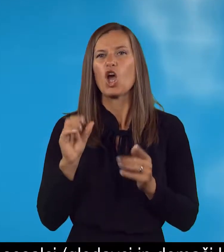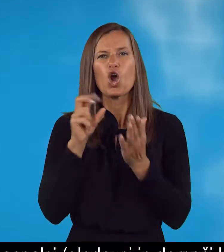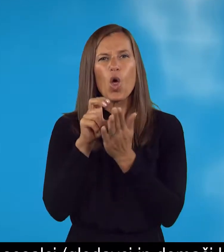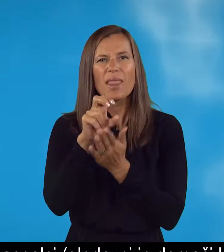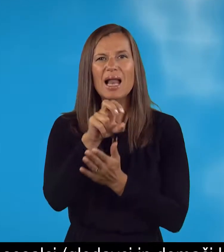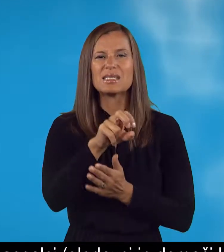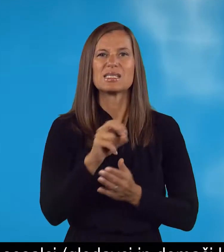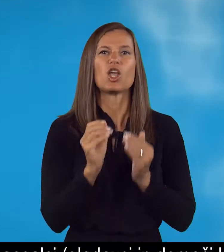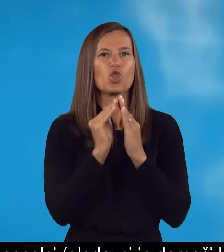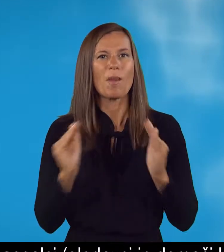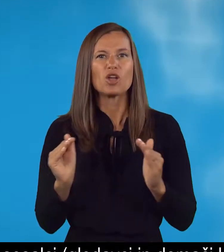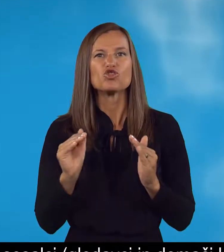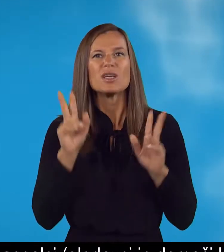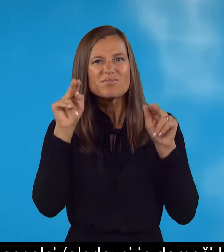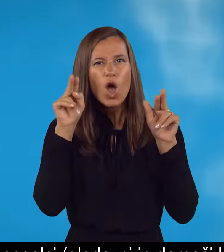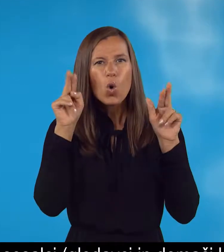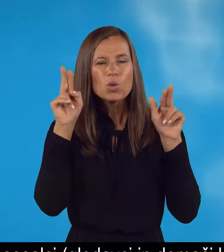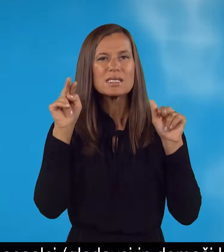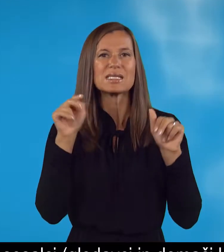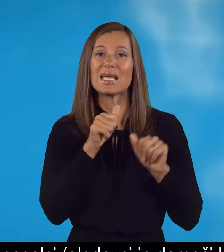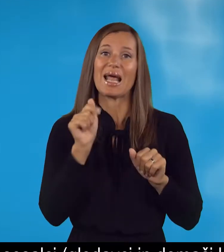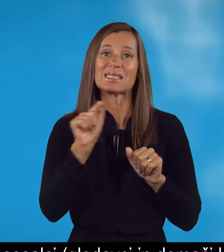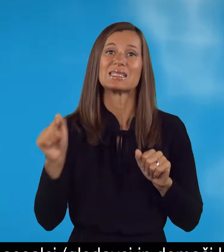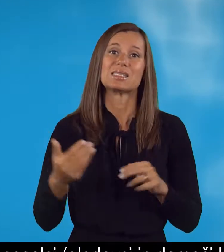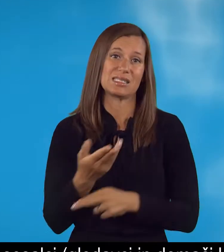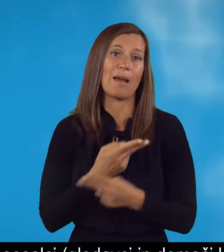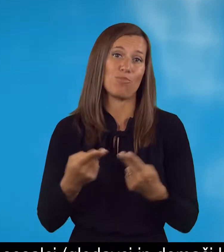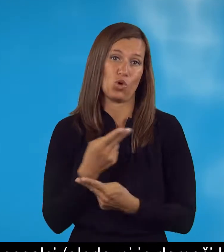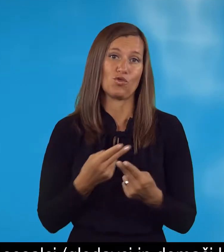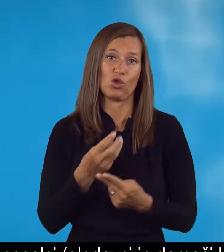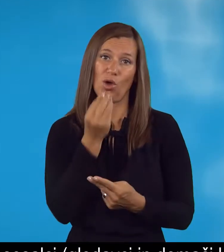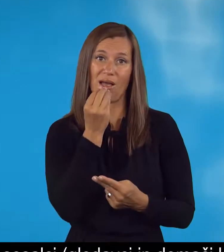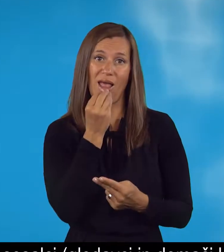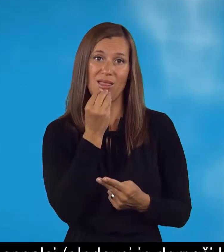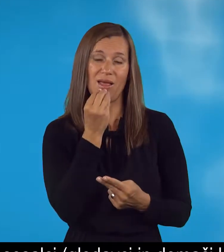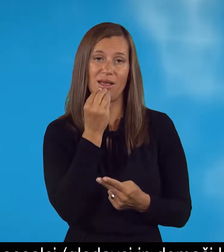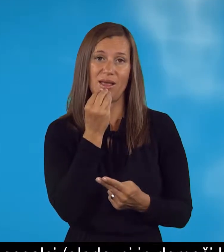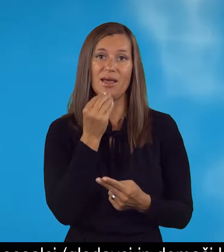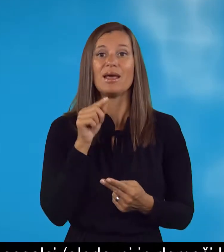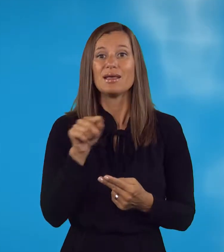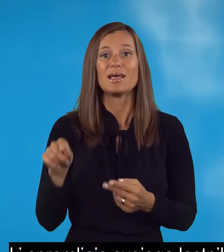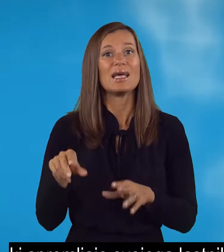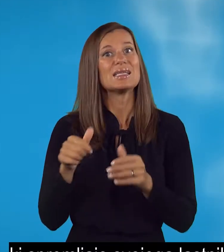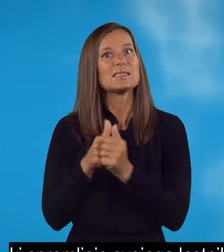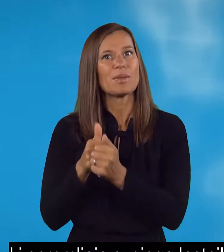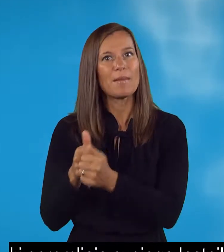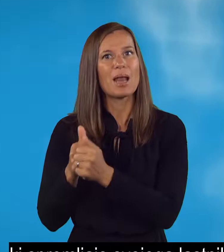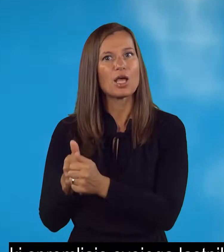glodavci in domači kunci, razen tistih za proizvodnjo hrane, ki spremljajo svojega